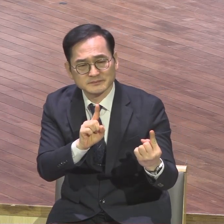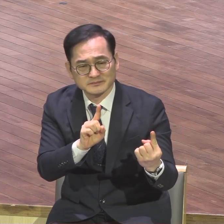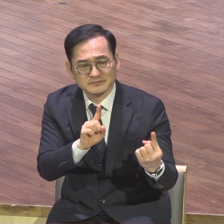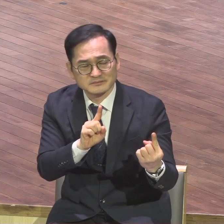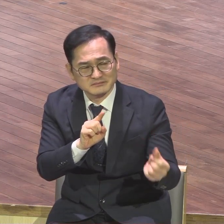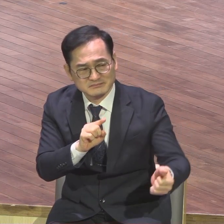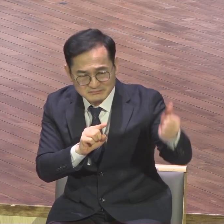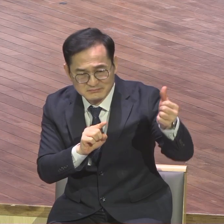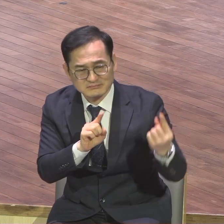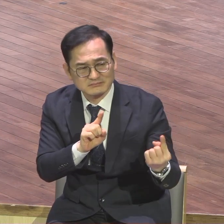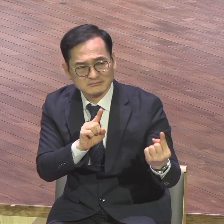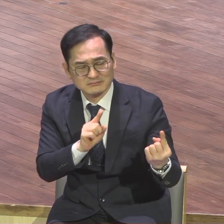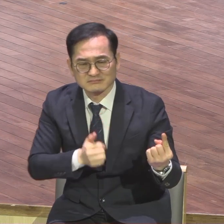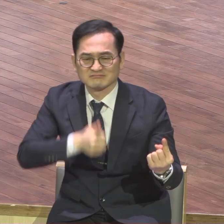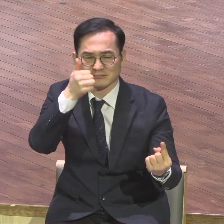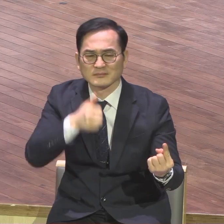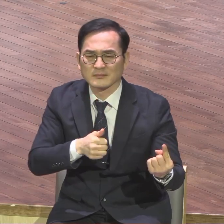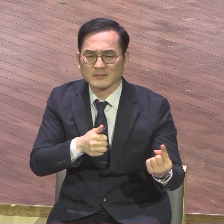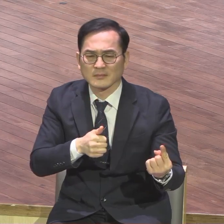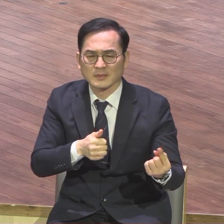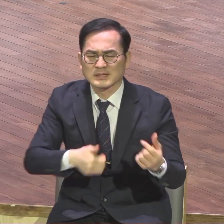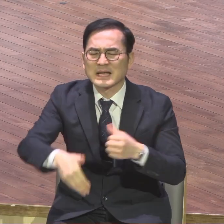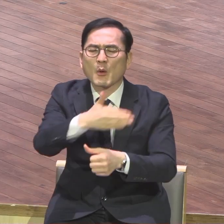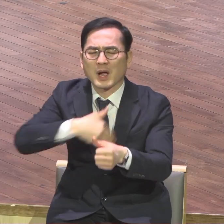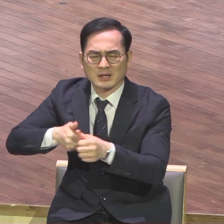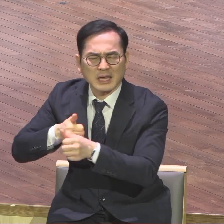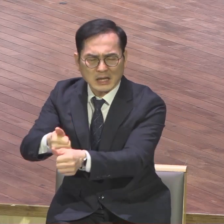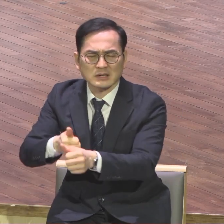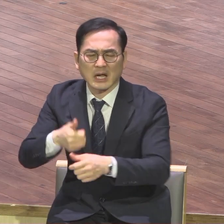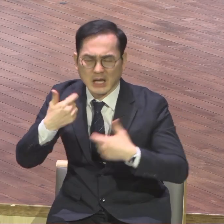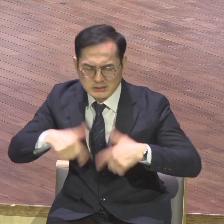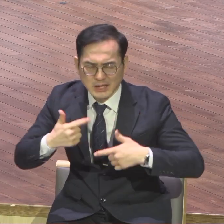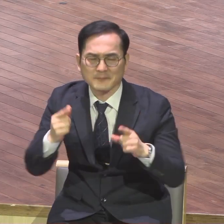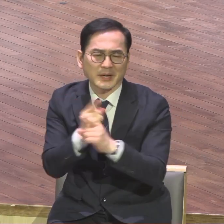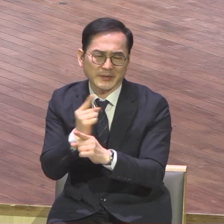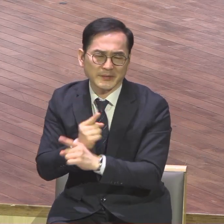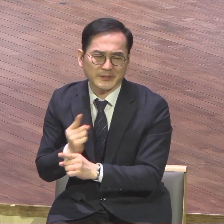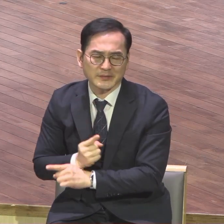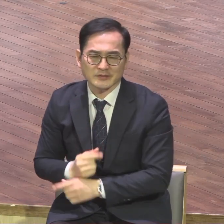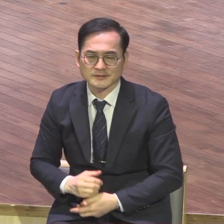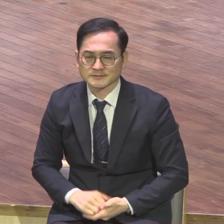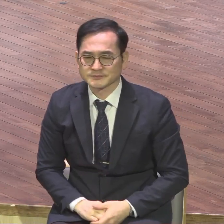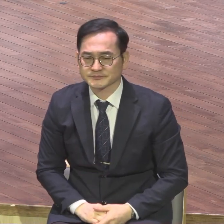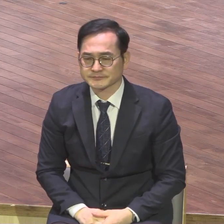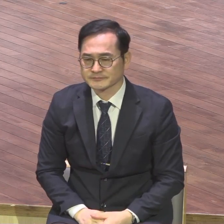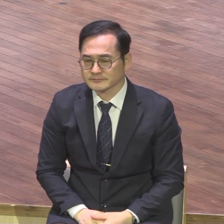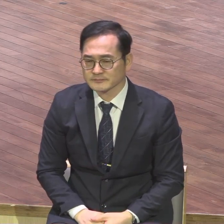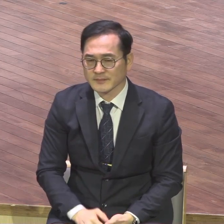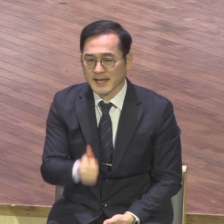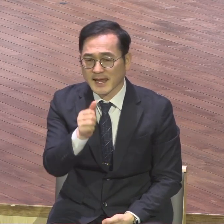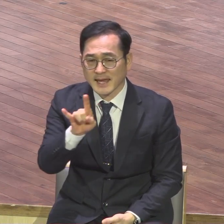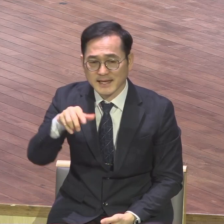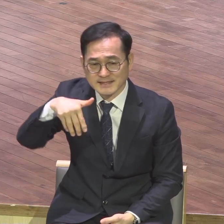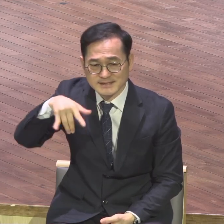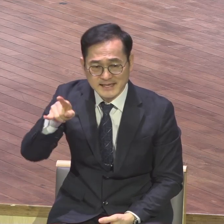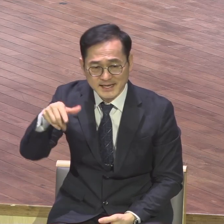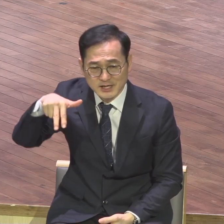이 해체주의 사상, 이것이 하나님의 자녀에게 문제가 되는 이유가